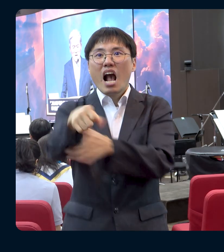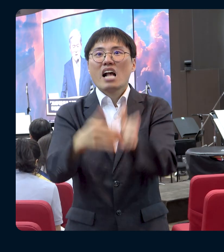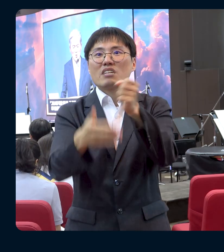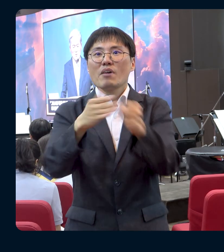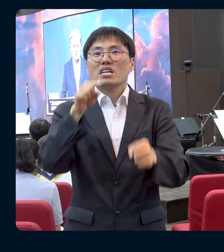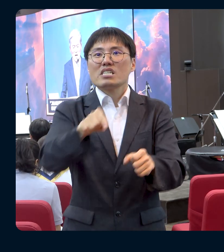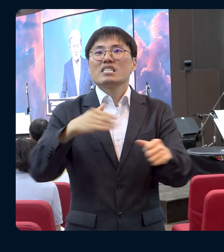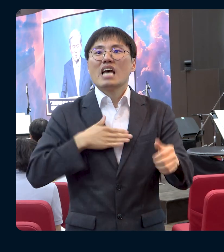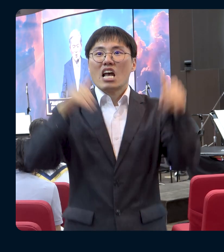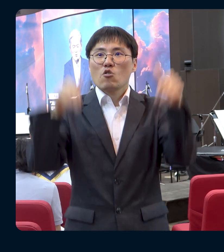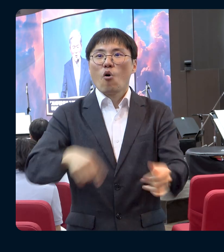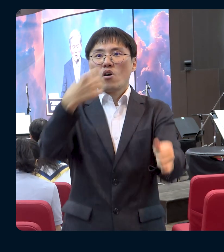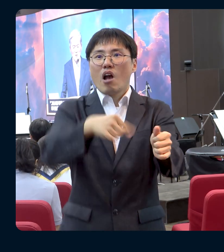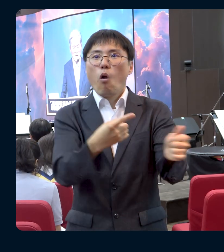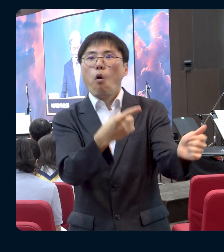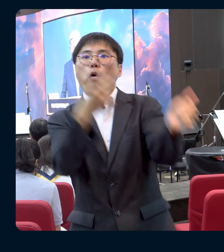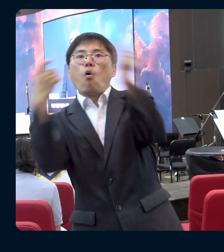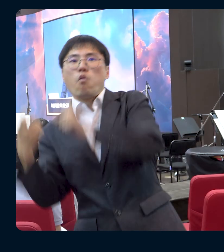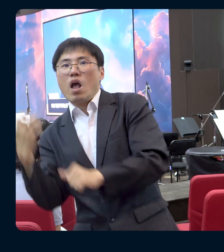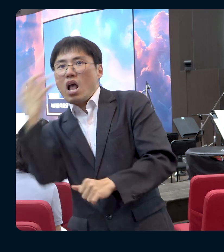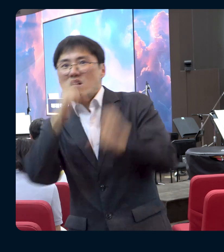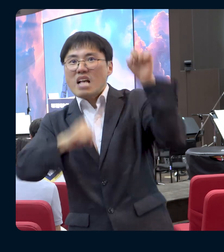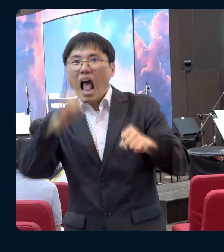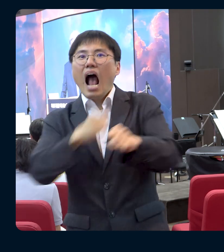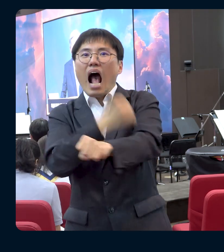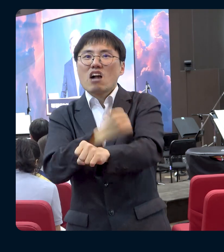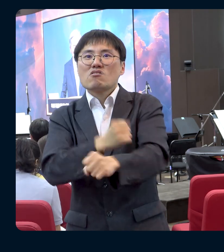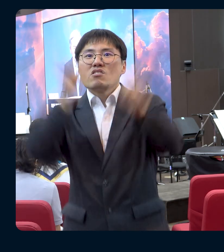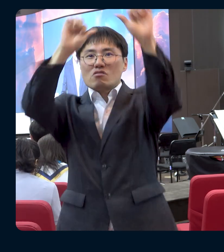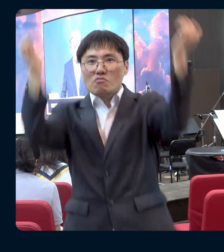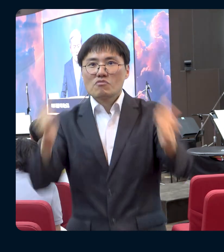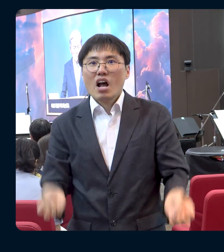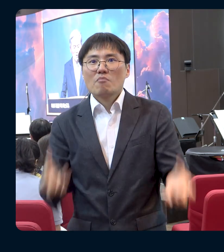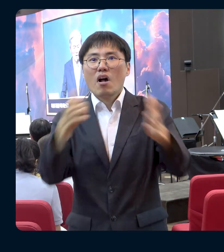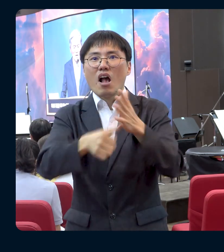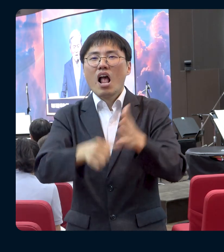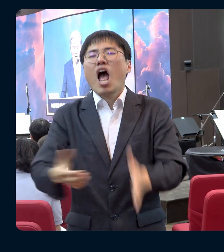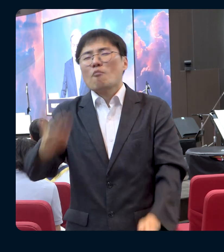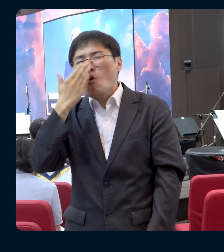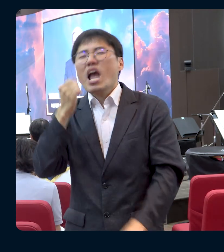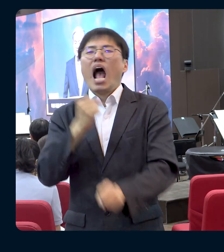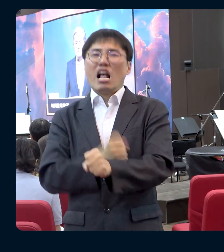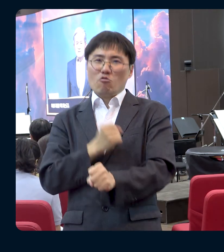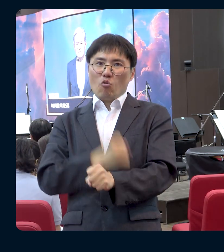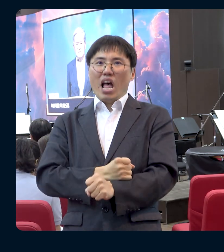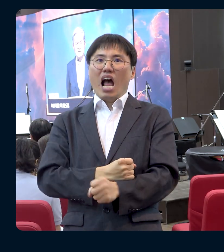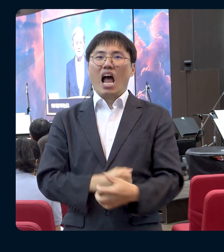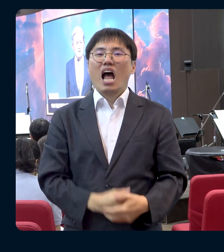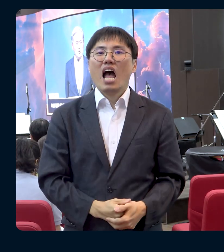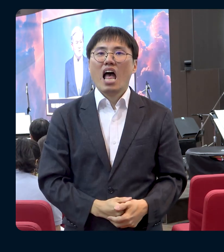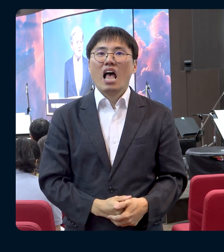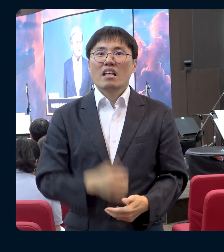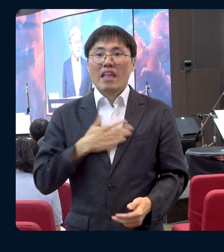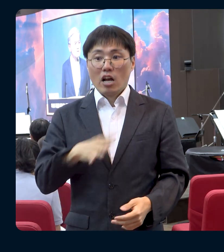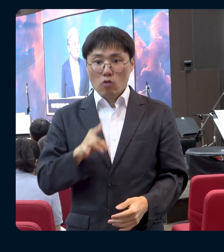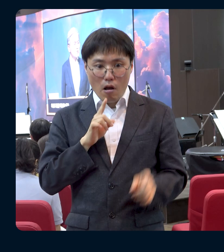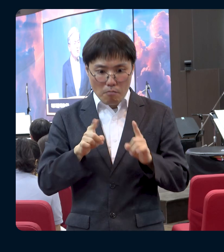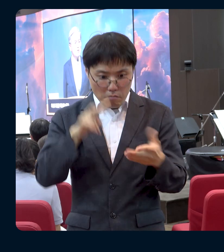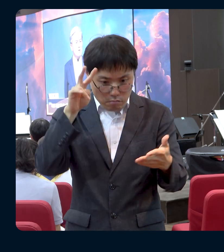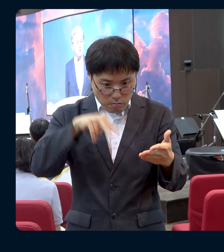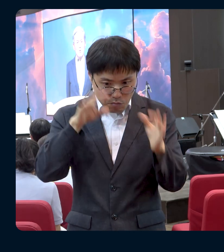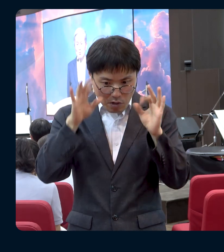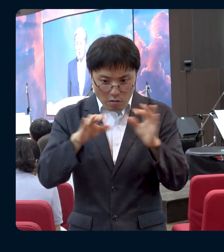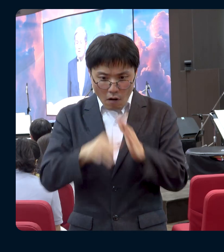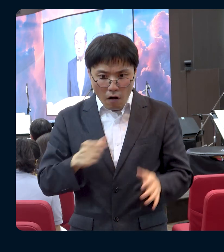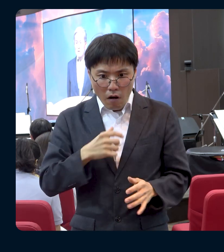용납함이니 그가 내 종들을 가르쳐 꾀어 행음하게 하고 우상의 제물을 먹게 하는도다. 제가 처음 이 말씀을